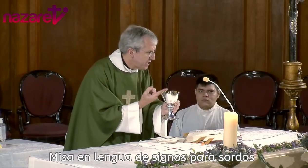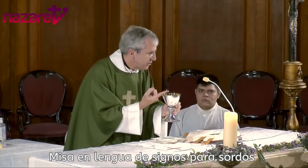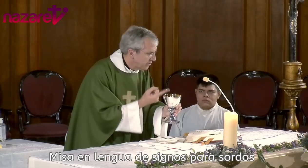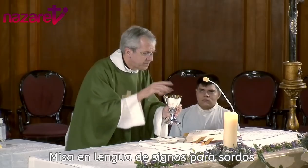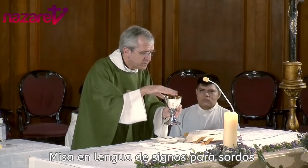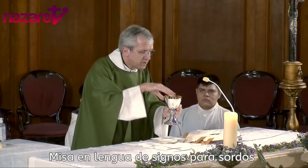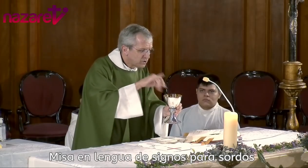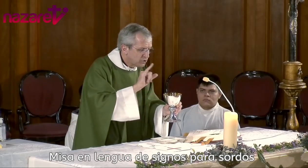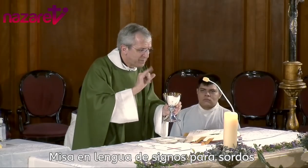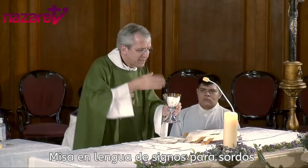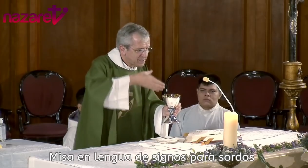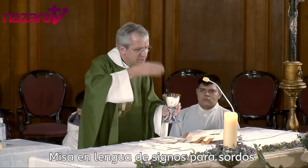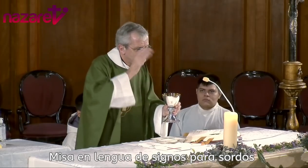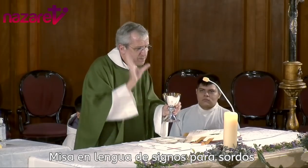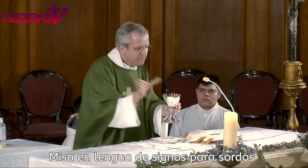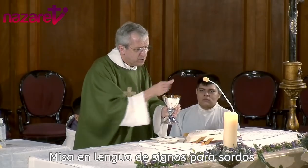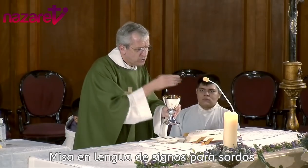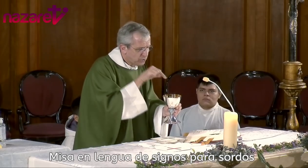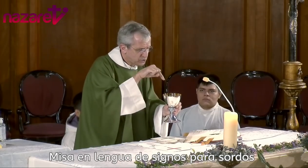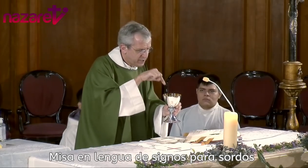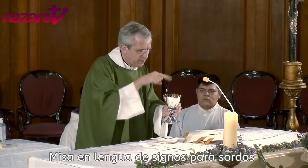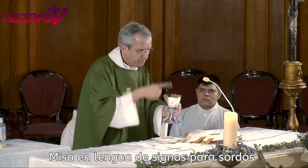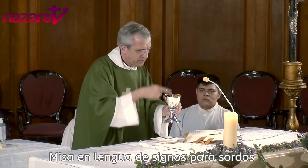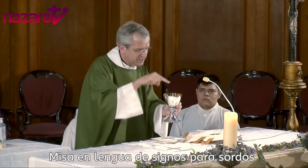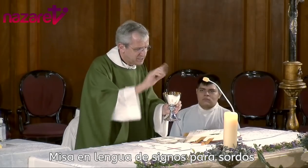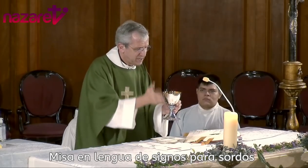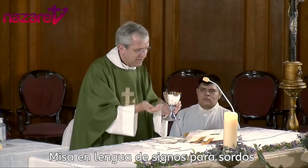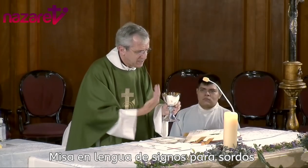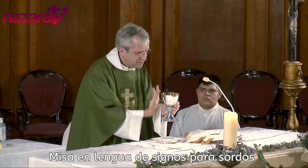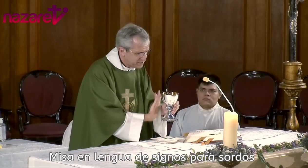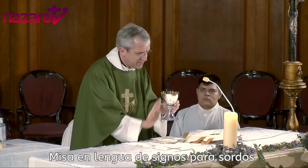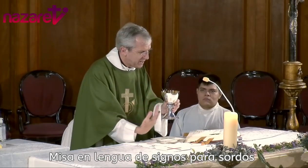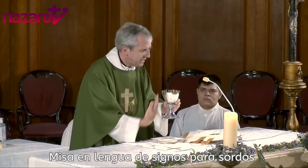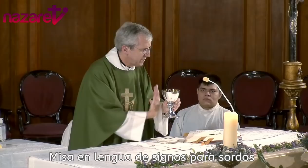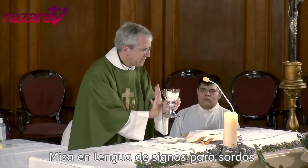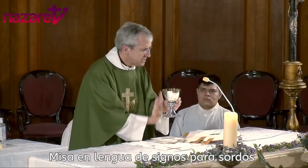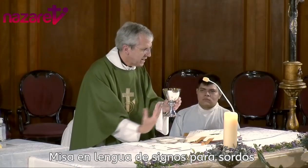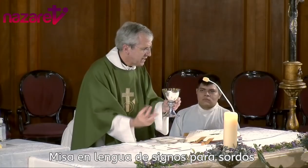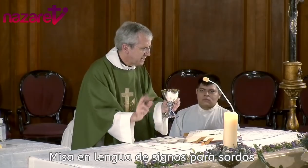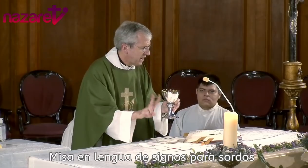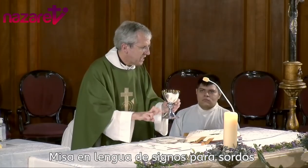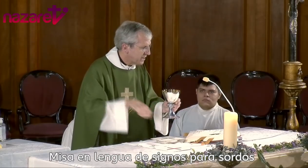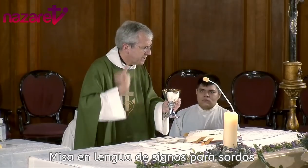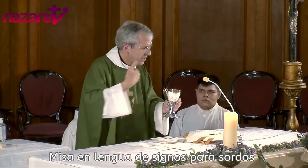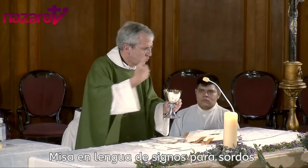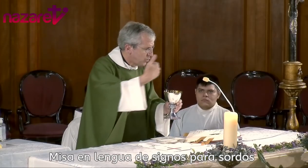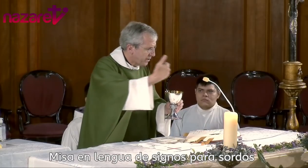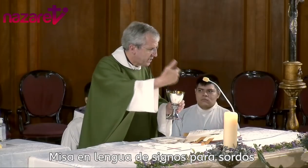diciendo: Tomad y bebed todos de él, porque este es el cáliz de mi sangre, sangre de la alianza nueva y